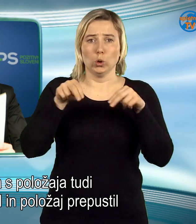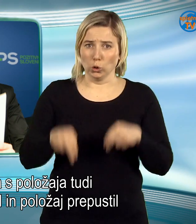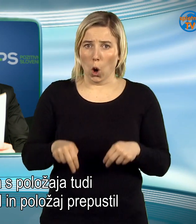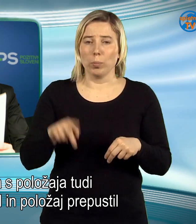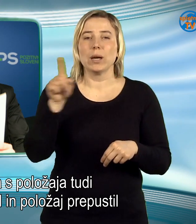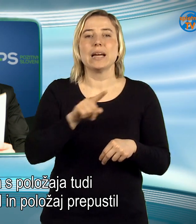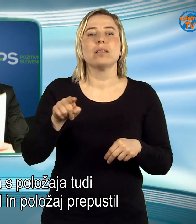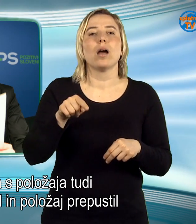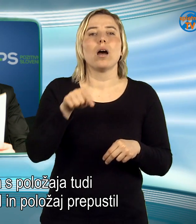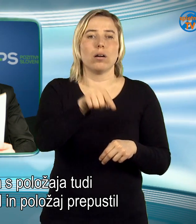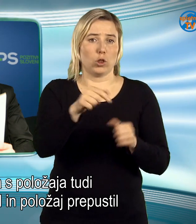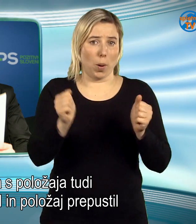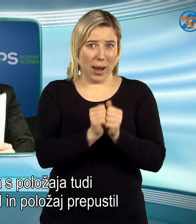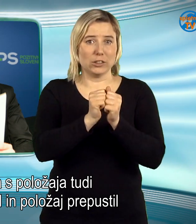prepustil Alenki Bratušek.